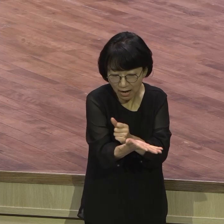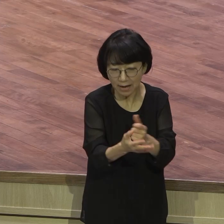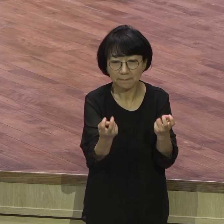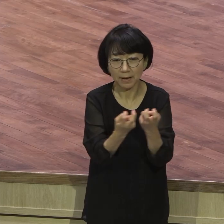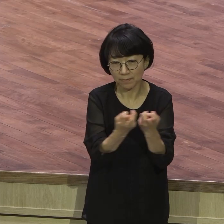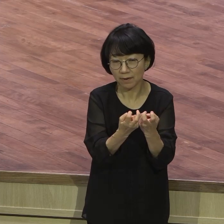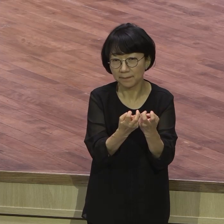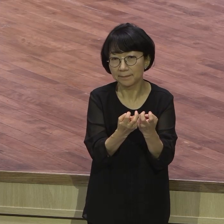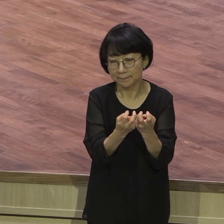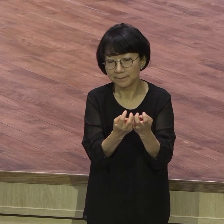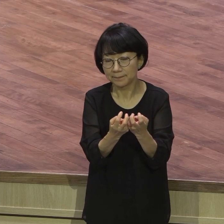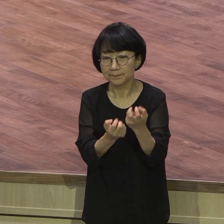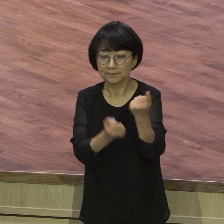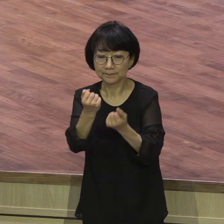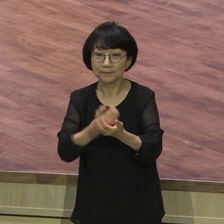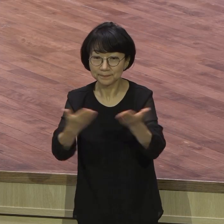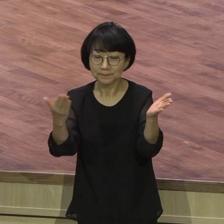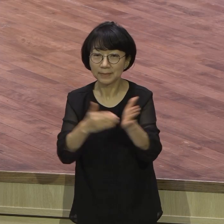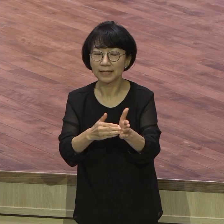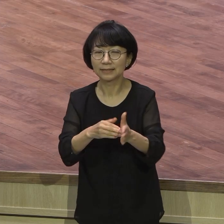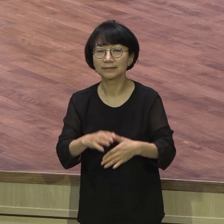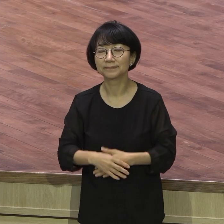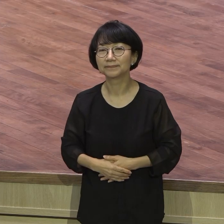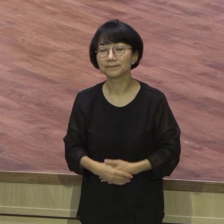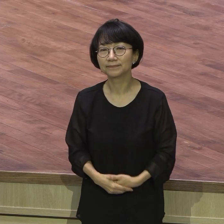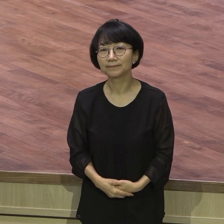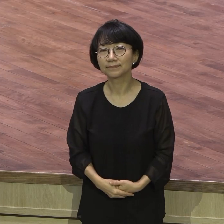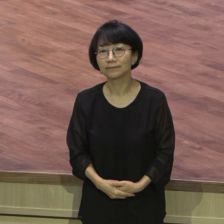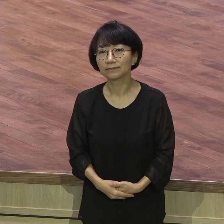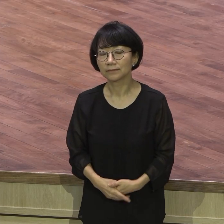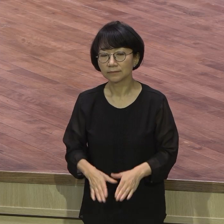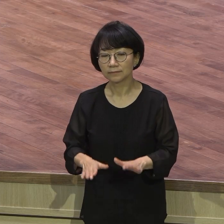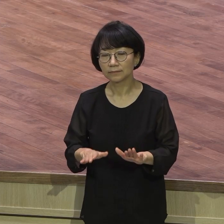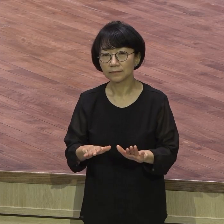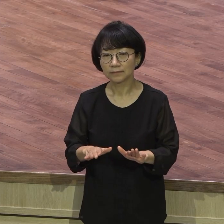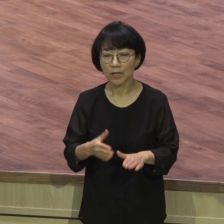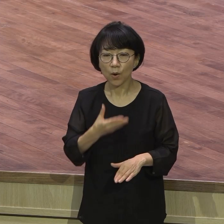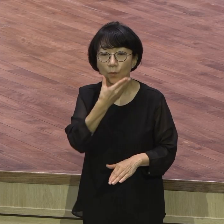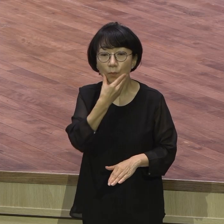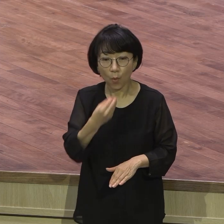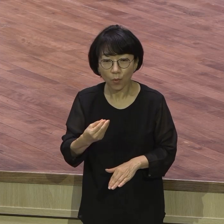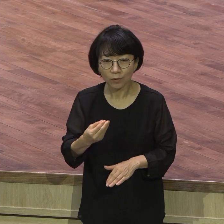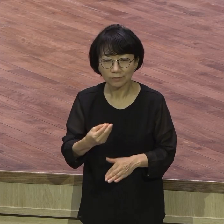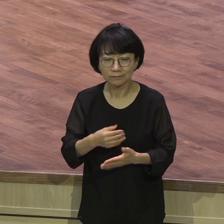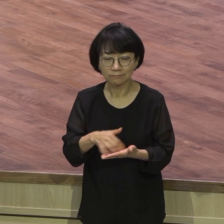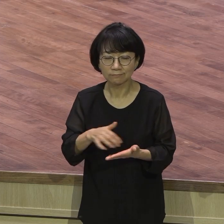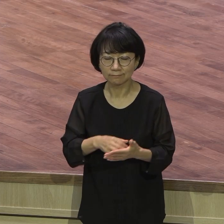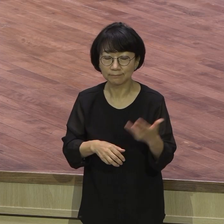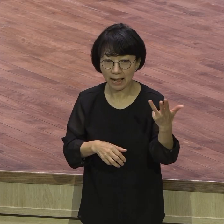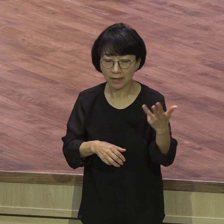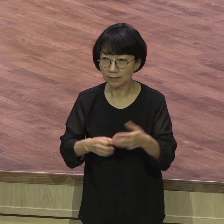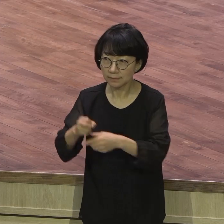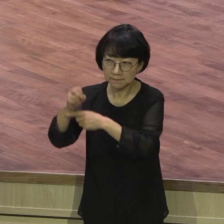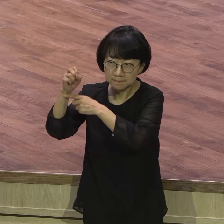그것에 대해서 아주 자세하게 설명하고 있잖아요 이 팔벅에서부터 뭐요 빛과 소금의 역할